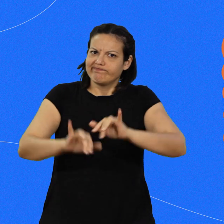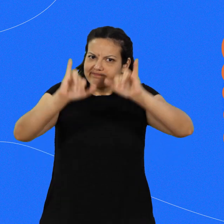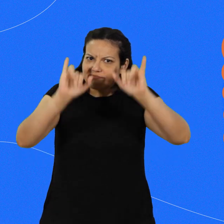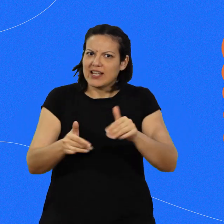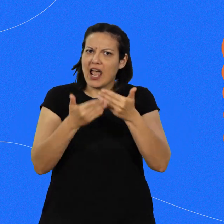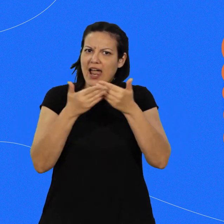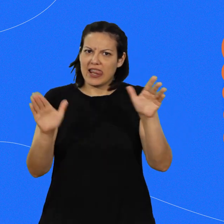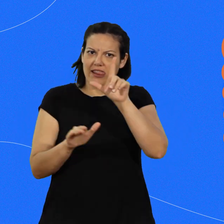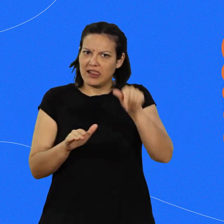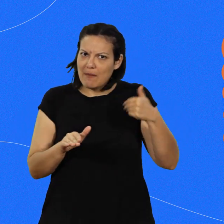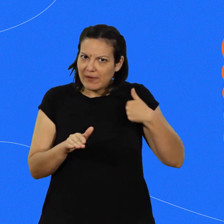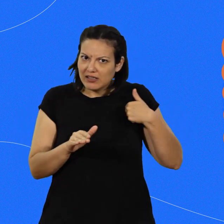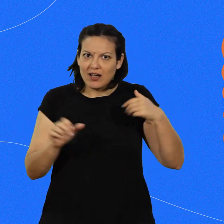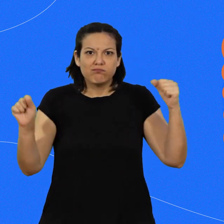y sancionar una constitución.